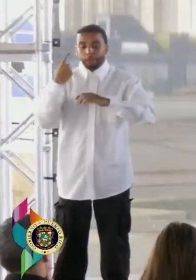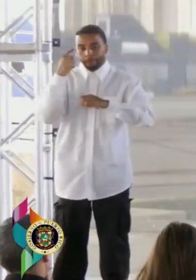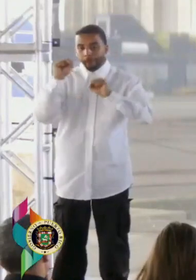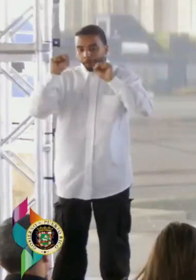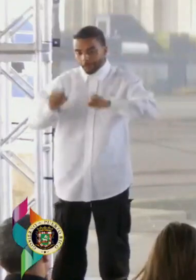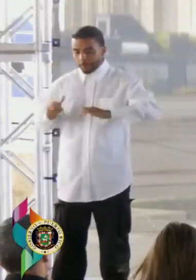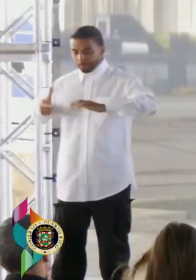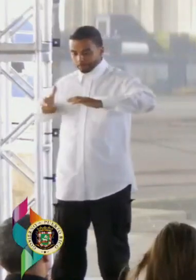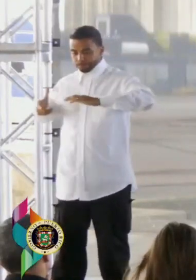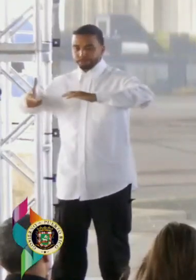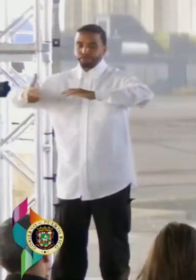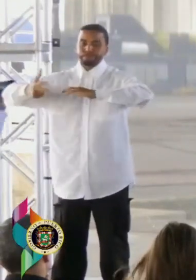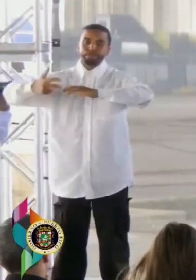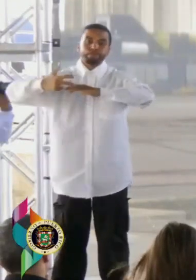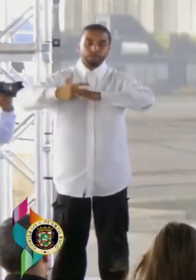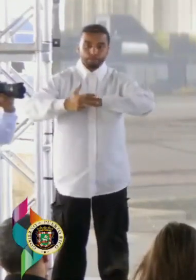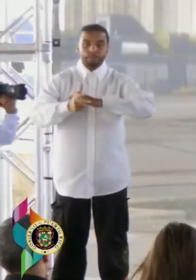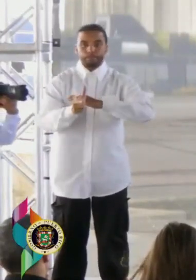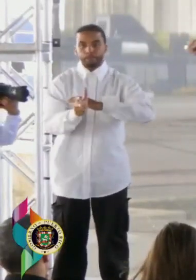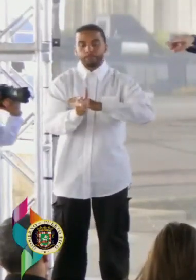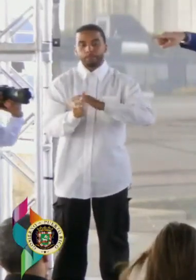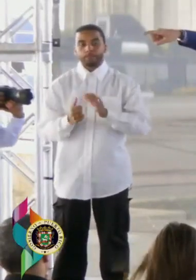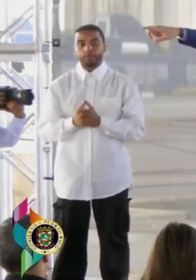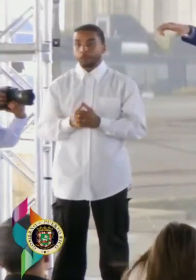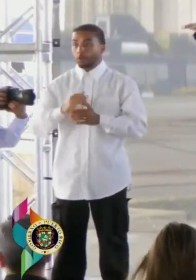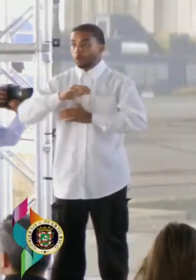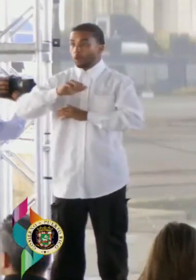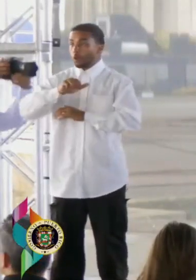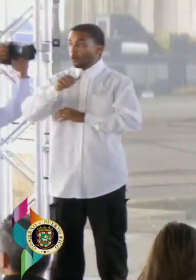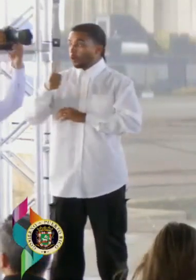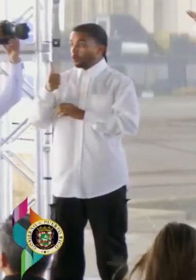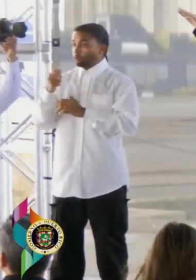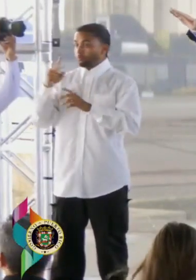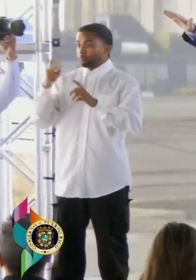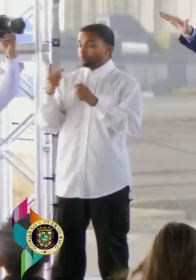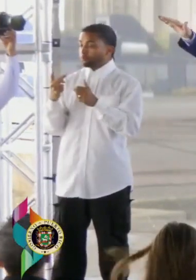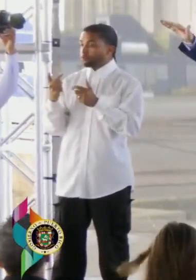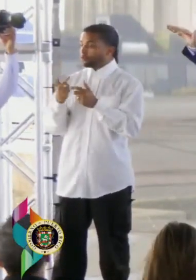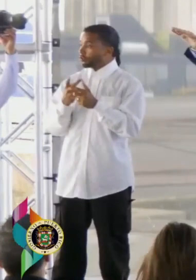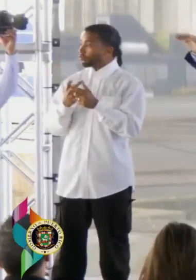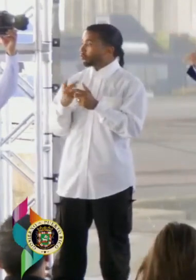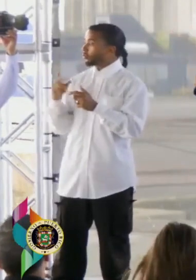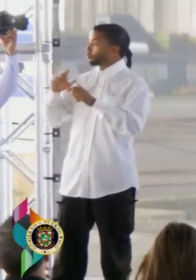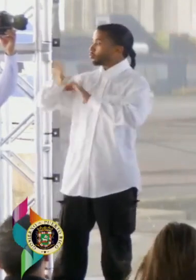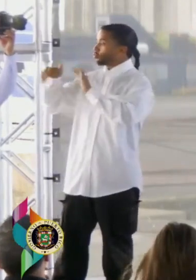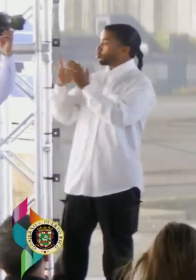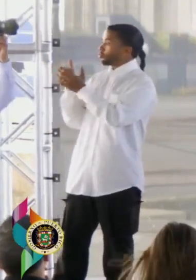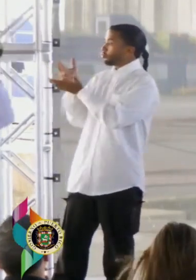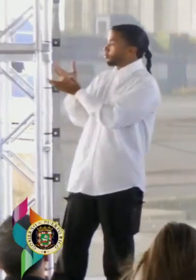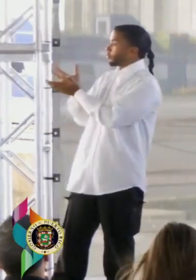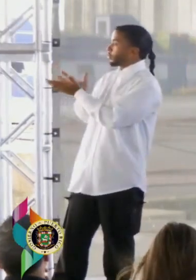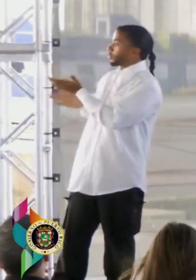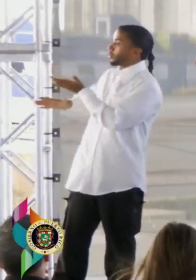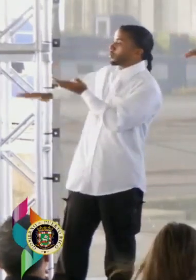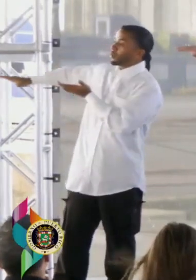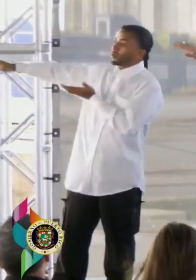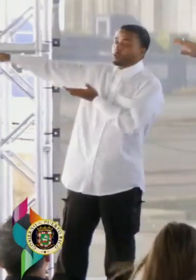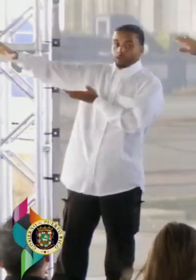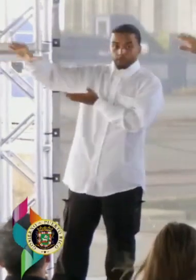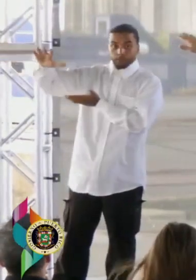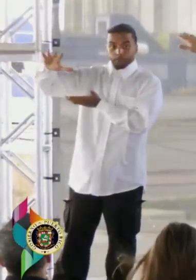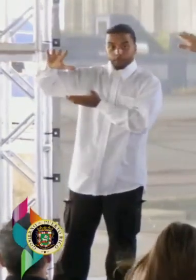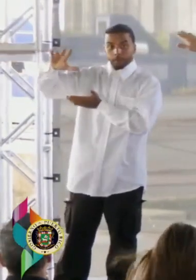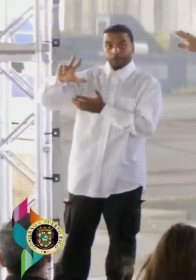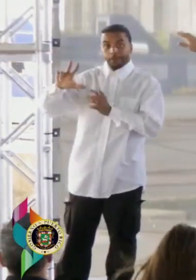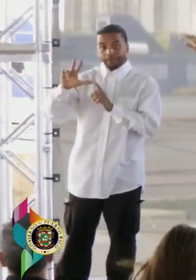queremos la segunda parte es todo el patio que está detrás de nosotros que es donde se colocan los contenedores y el tercer componente